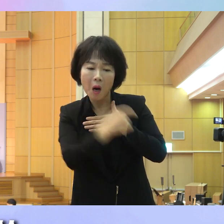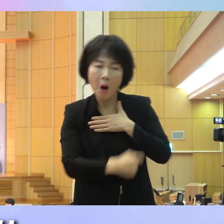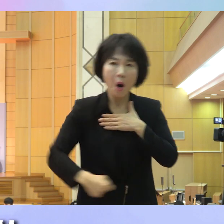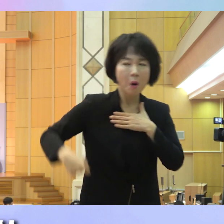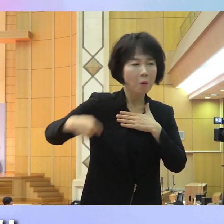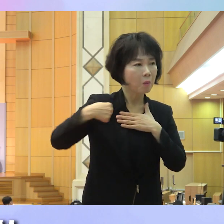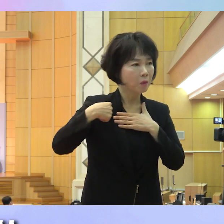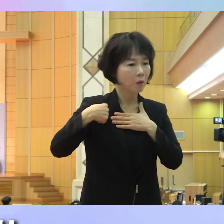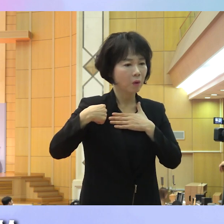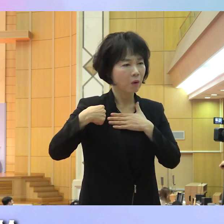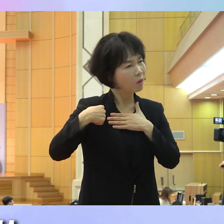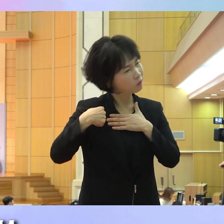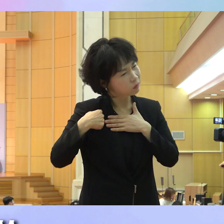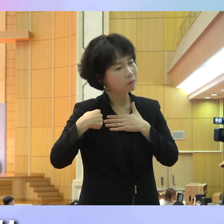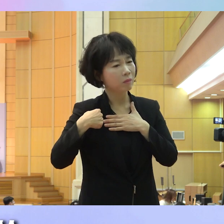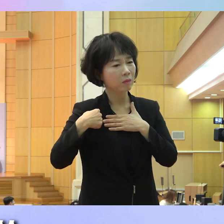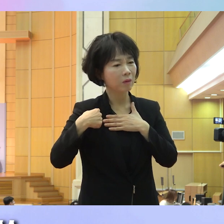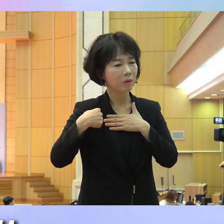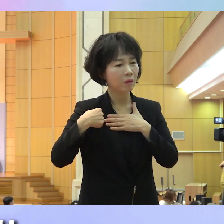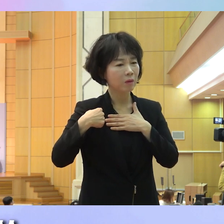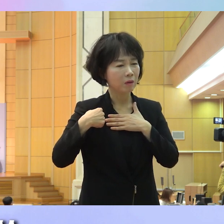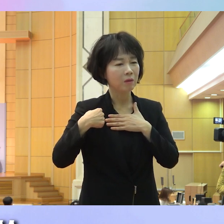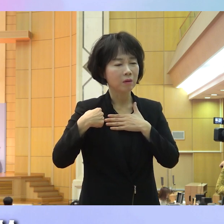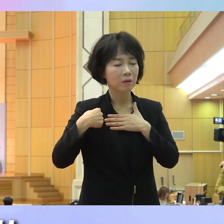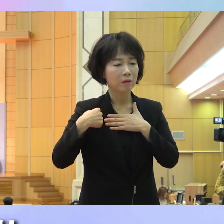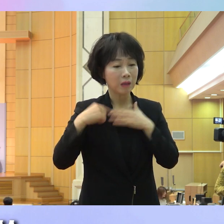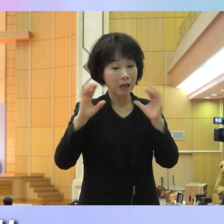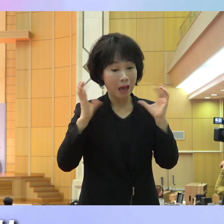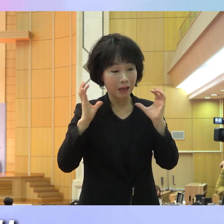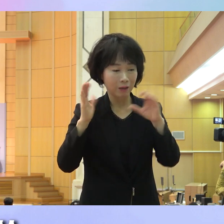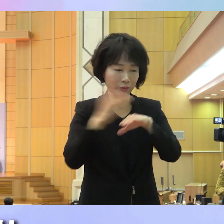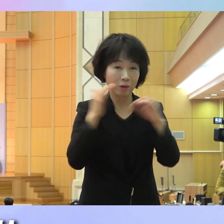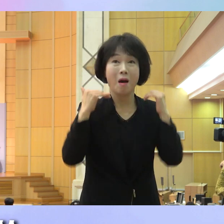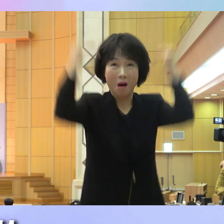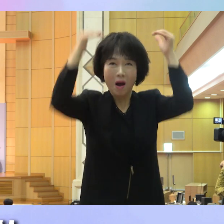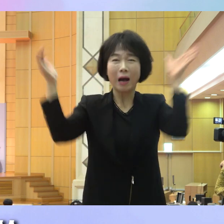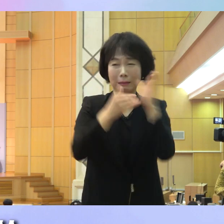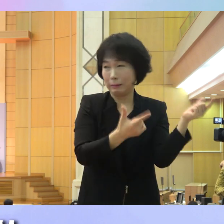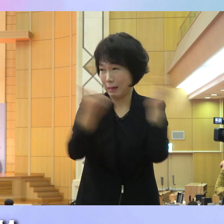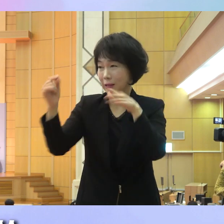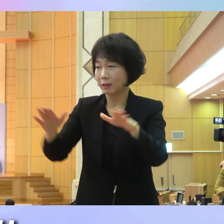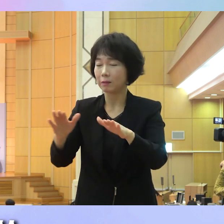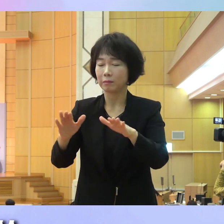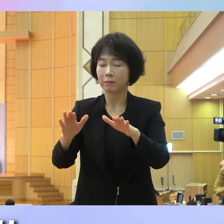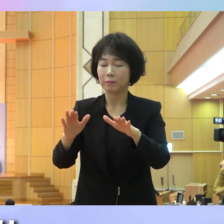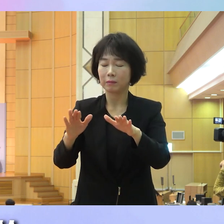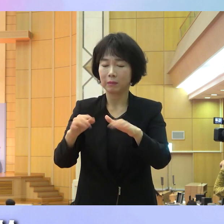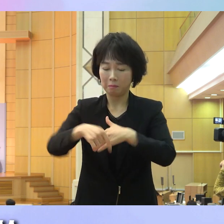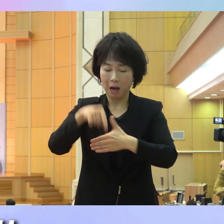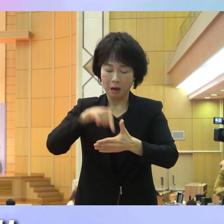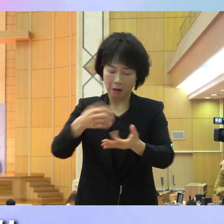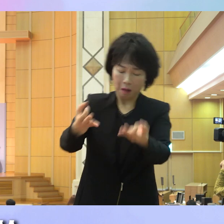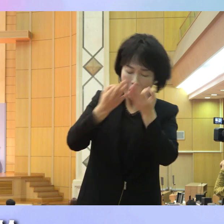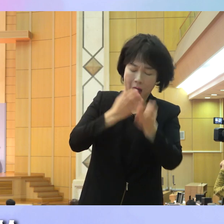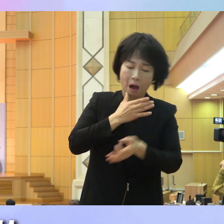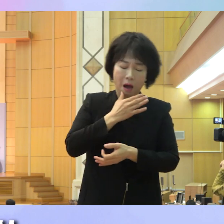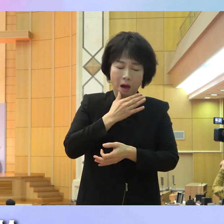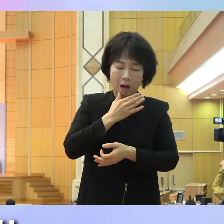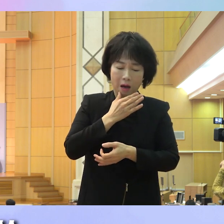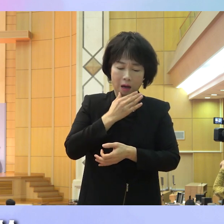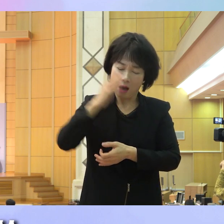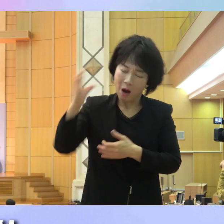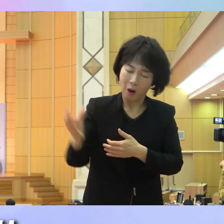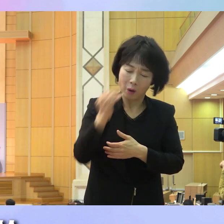몸으로 동서사방에서 유초동부터 작년에 이르기까지 이 시간 고개 숙여 싸우니 주님의